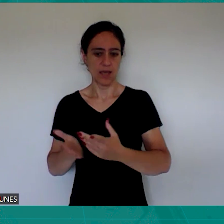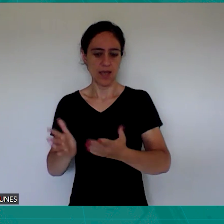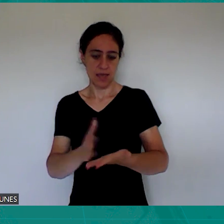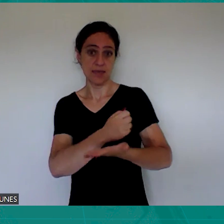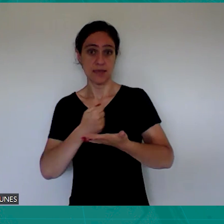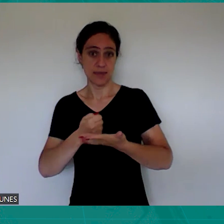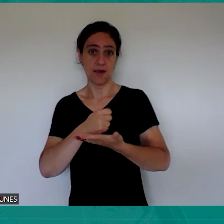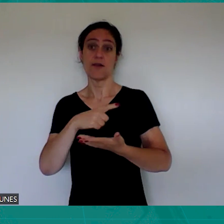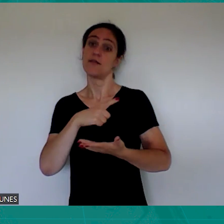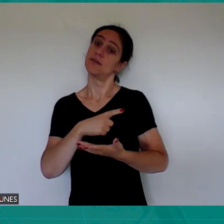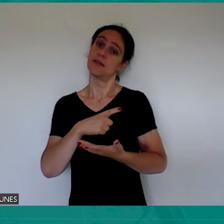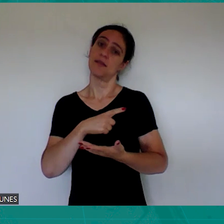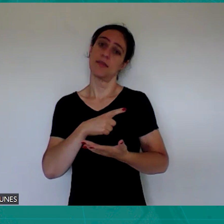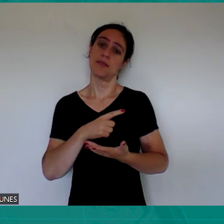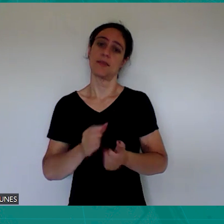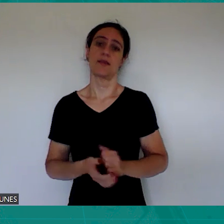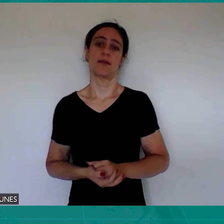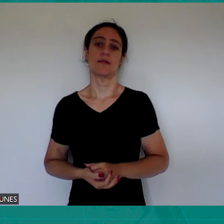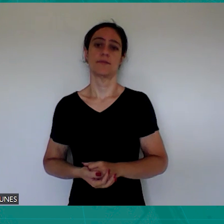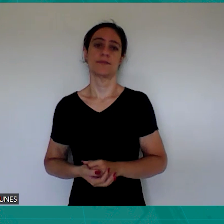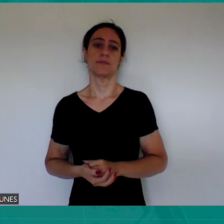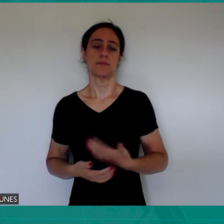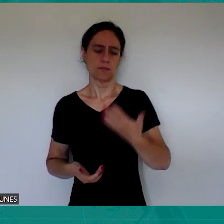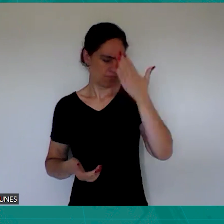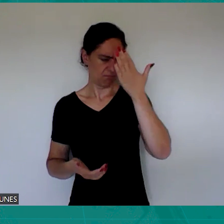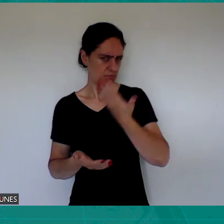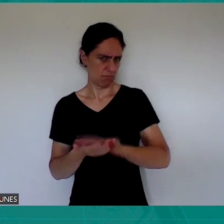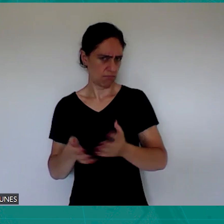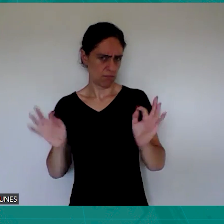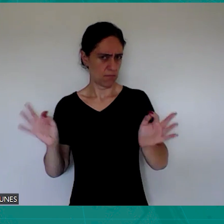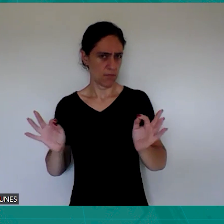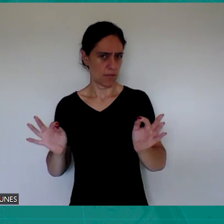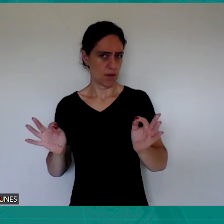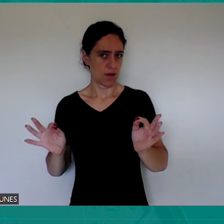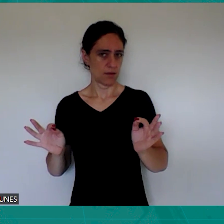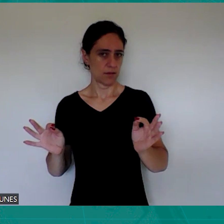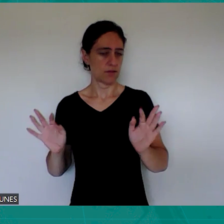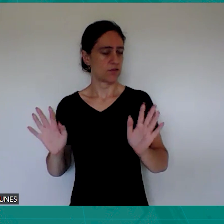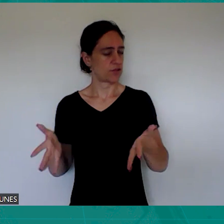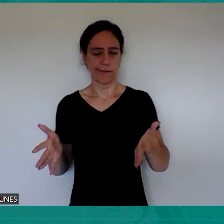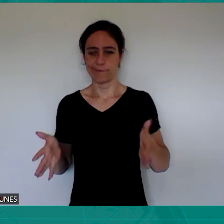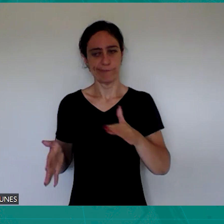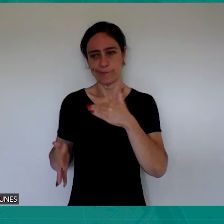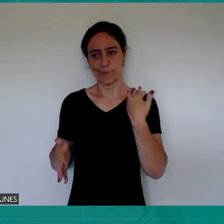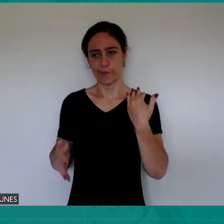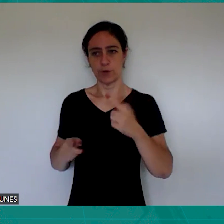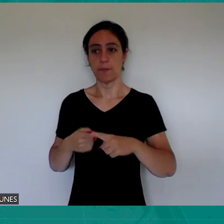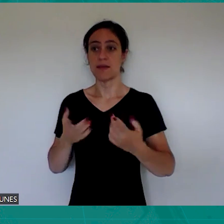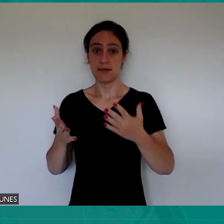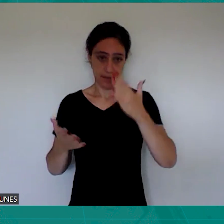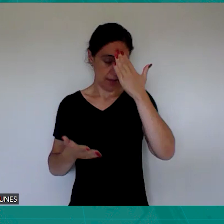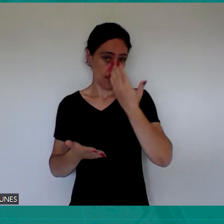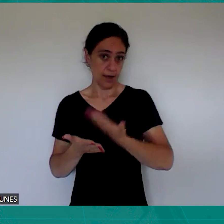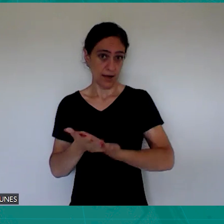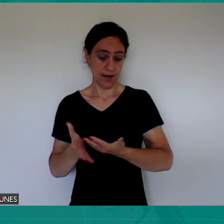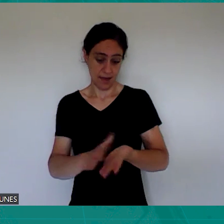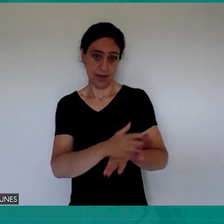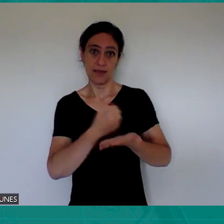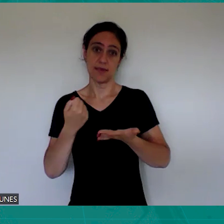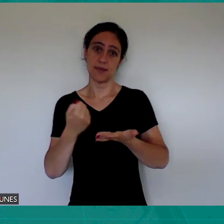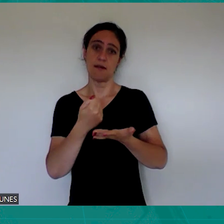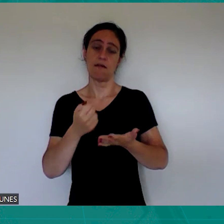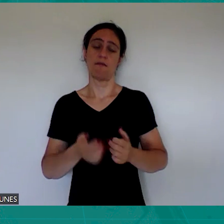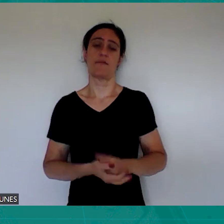Então, irmão, se você não crê, já está julgado. Se você crê, você está salvo. Então, é simples assim. Mas